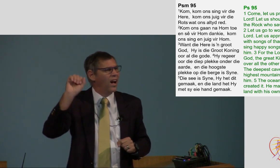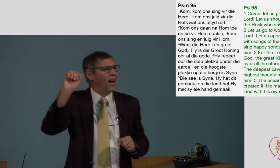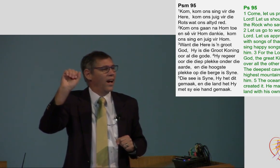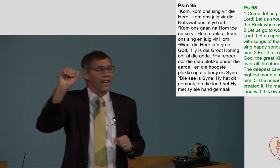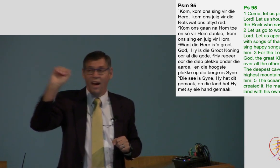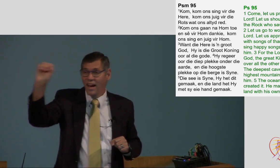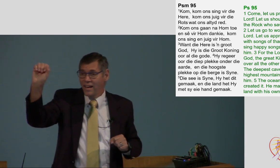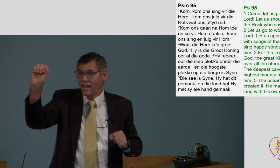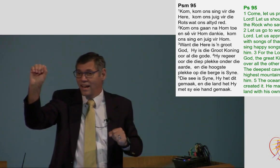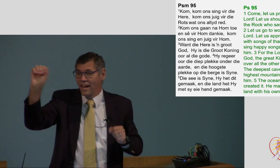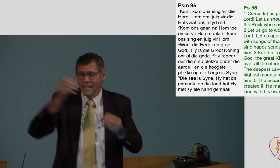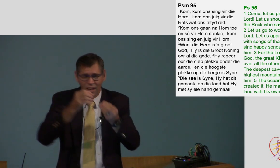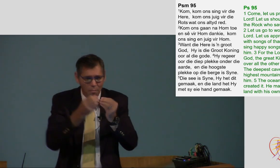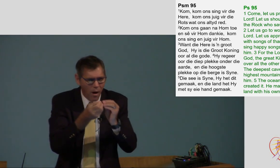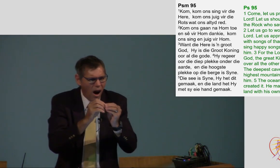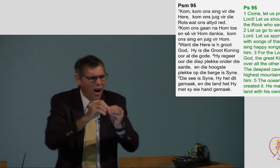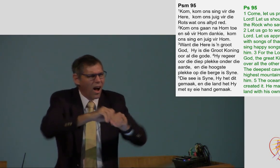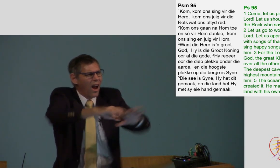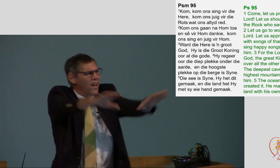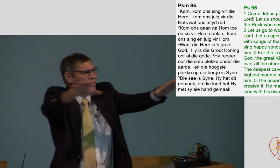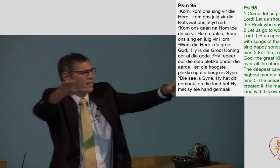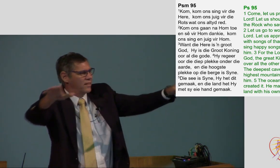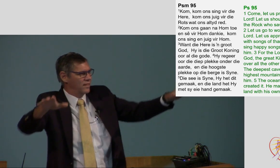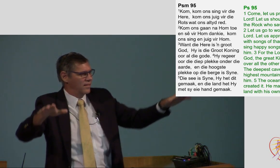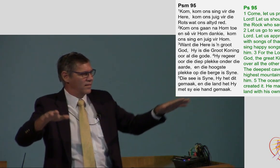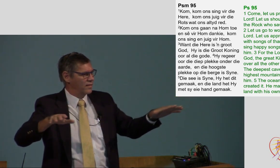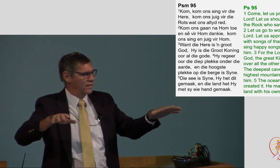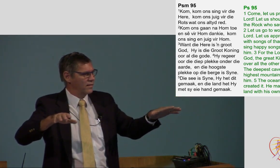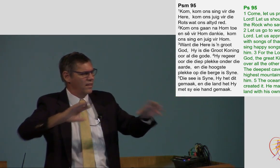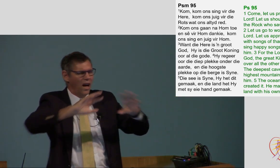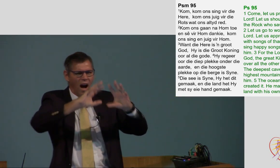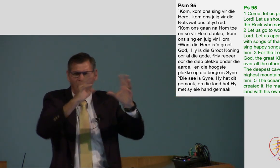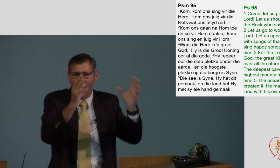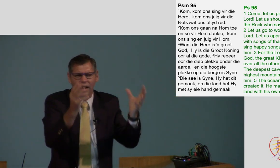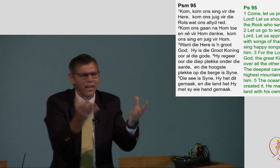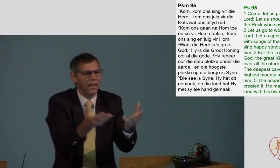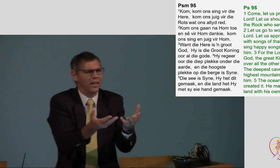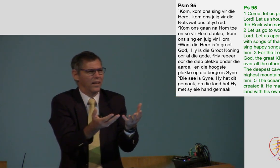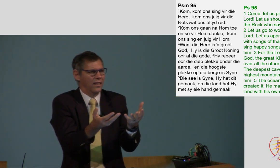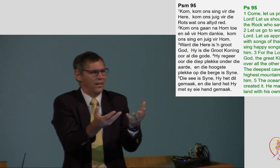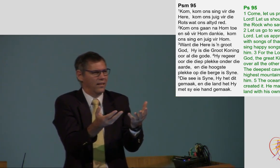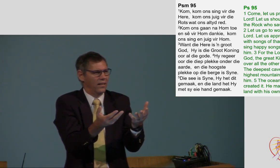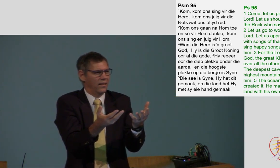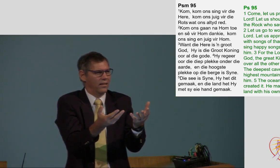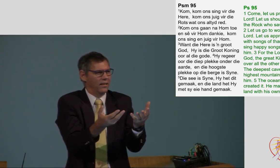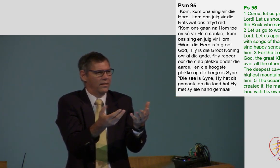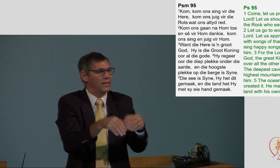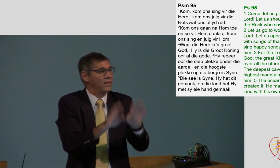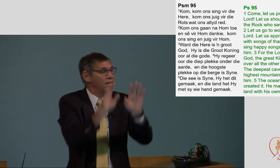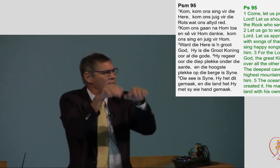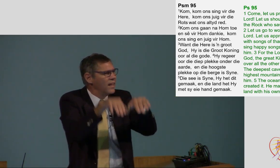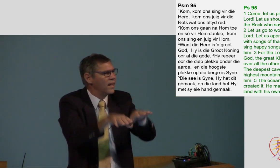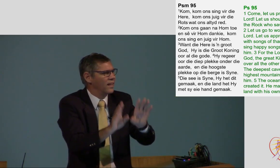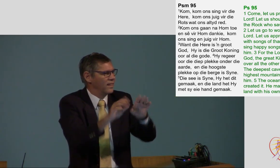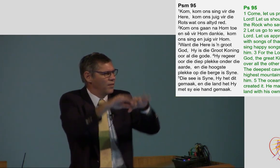En hy het gemaak alles, die aarde, die see, die